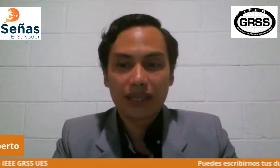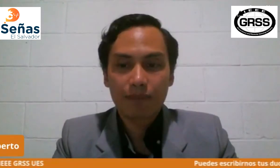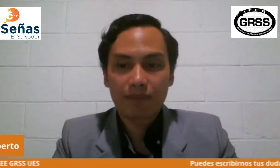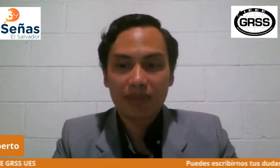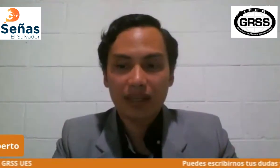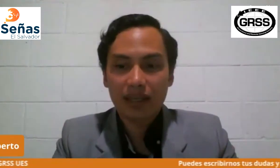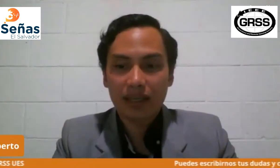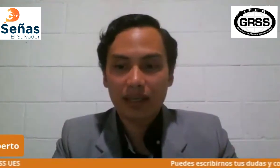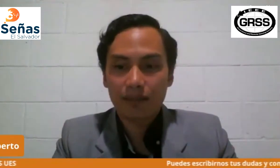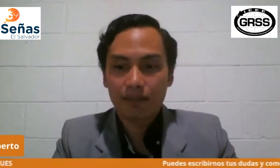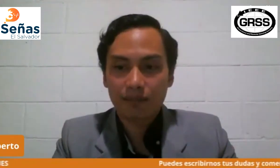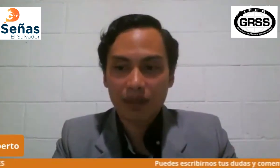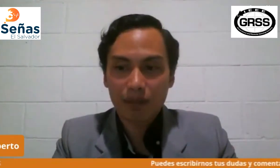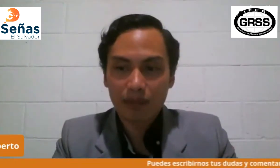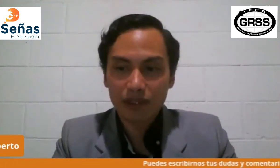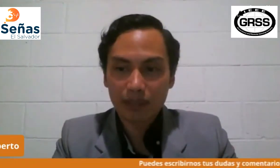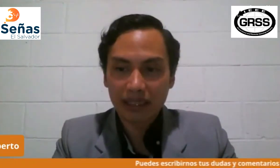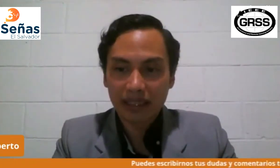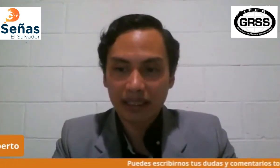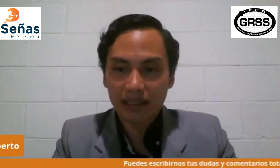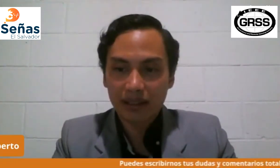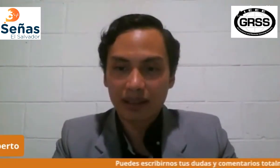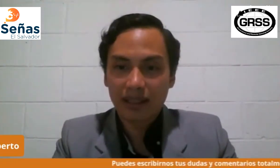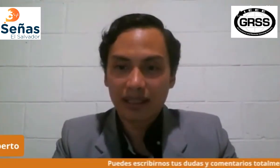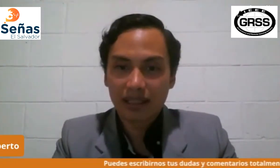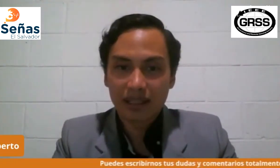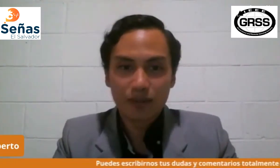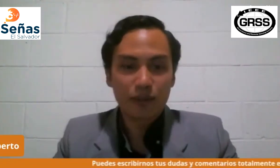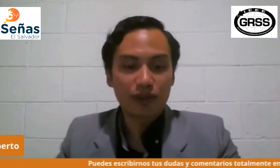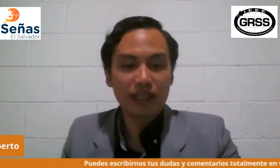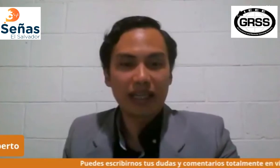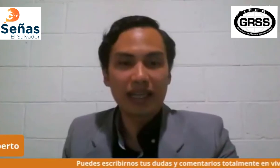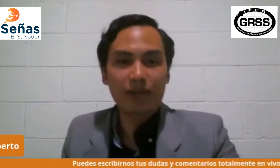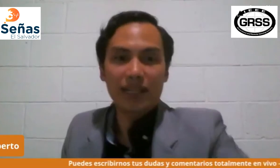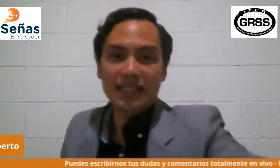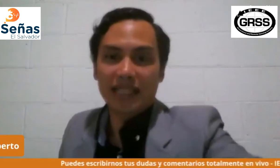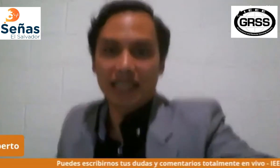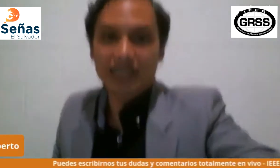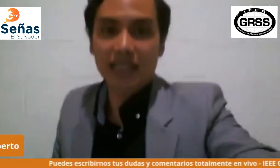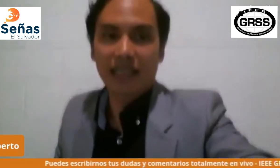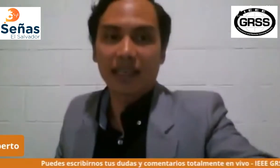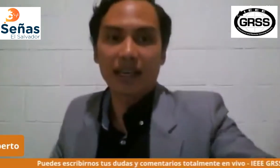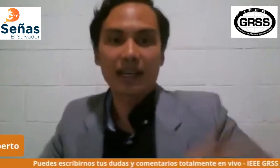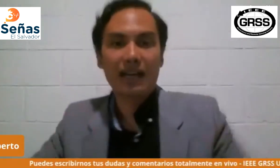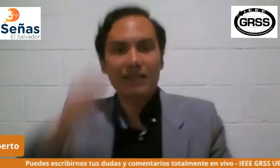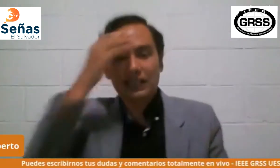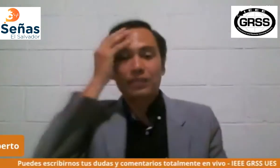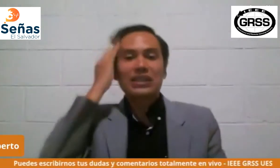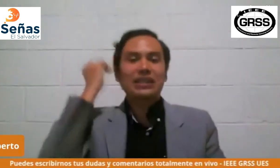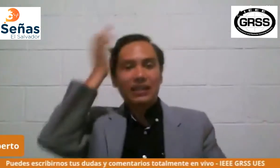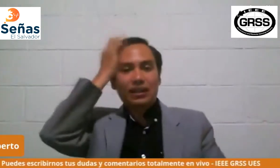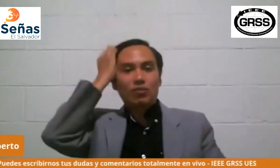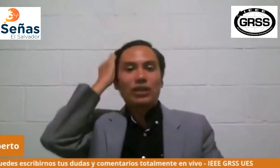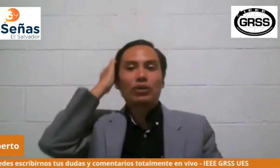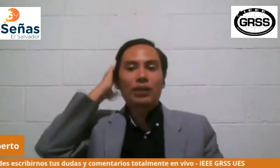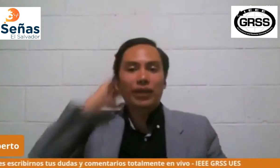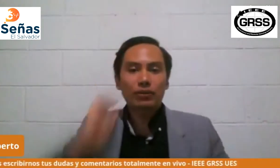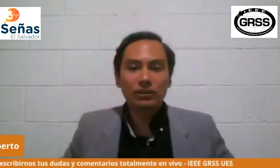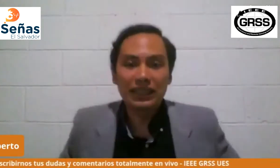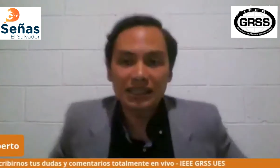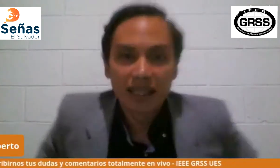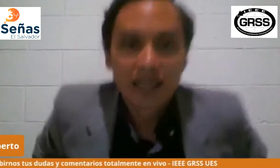quiero que vamos a aprender un poco de lengua de señas. A ver, también si tienen como